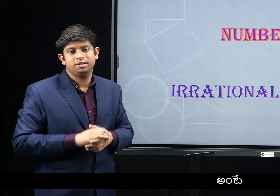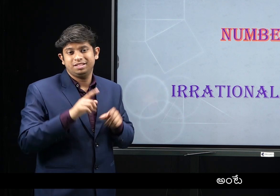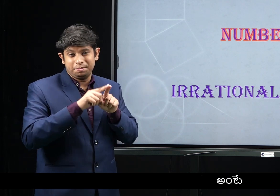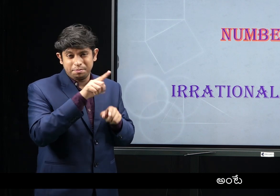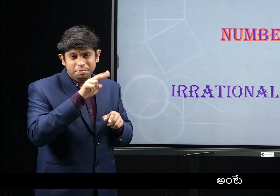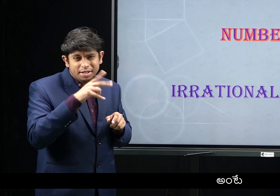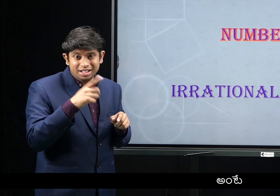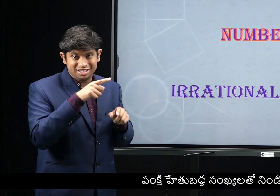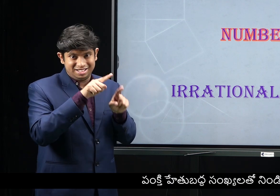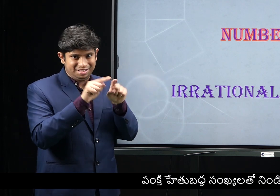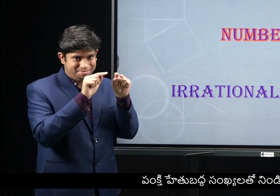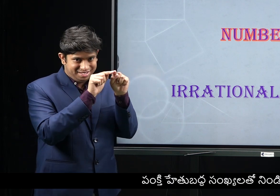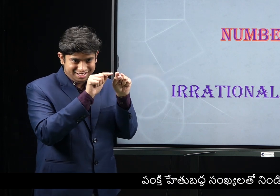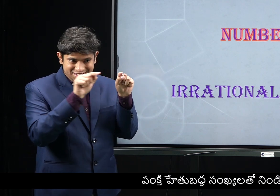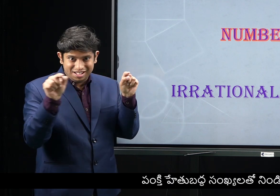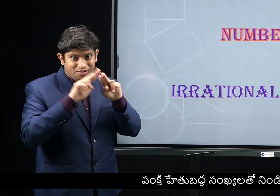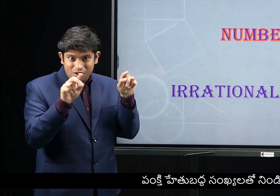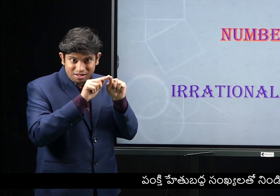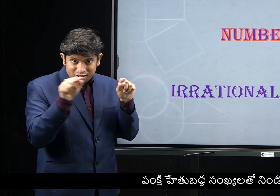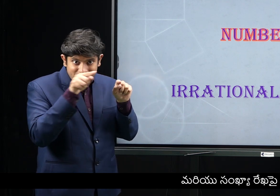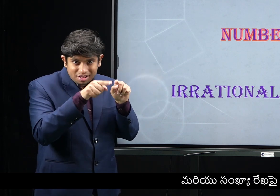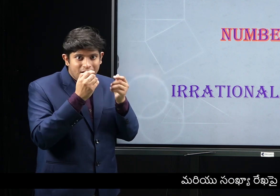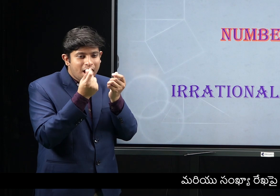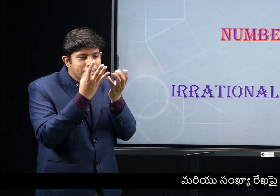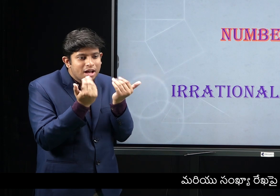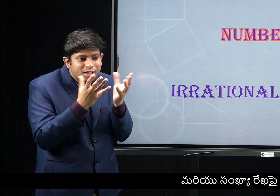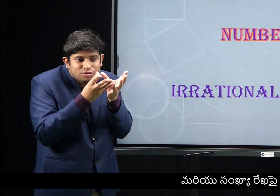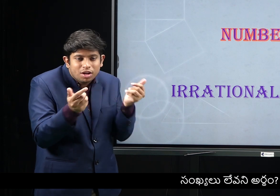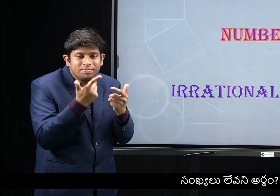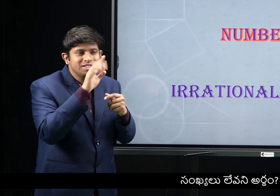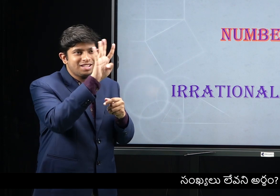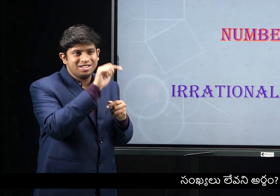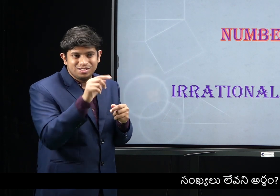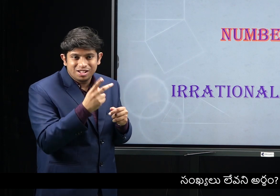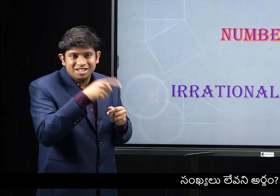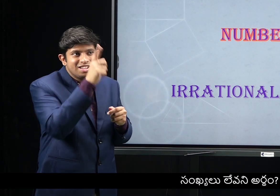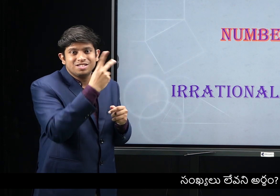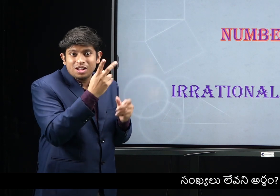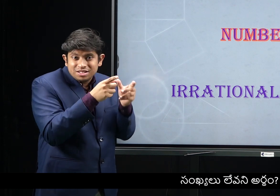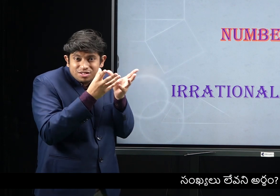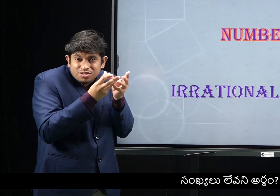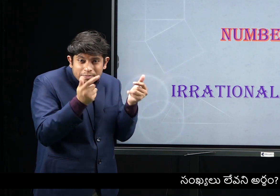అంటే పంక్తి హేతుబద్ధ సంఖ్యలతో నిండి ఉందని మరియు సంఖ్యారేఖపై సంఖ్యలు లేవని